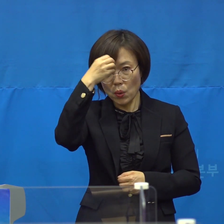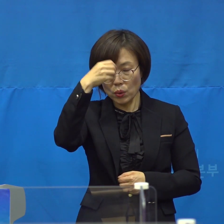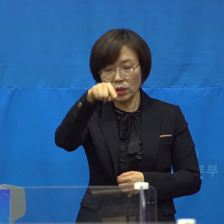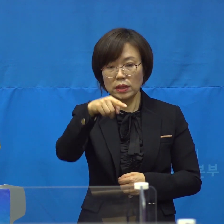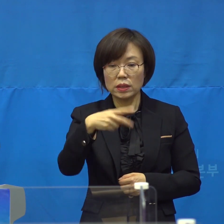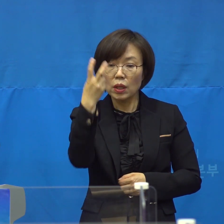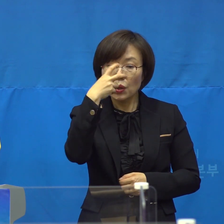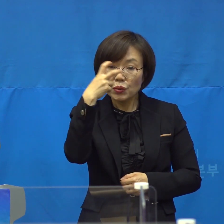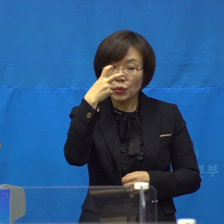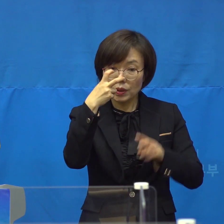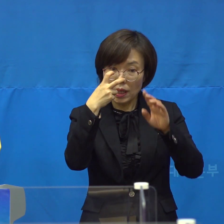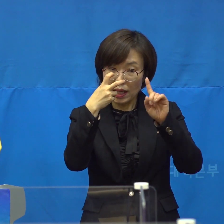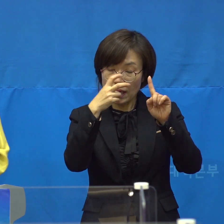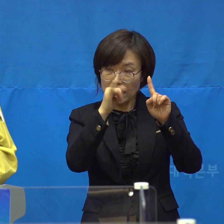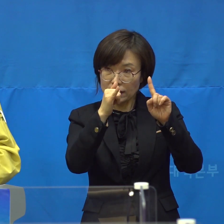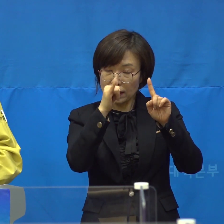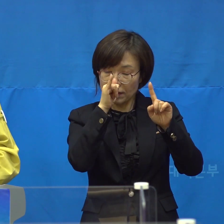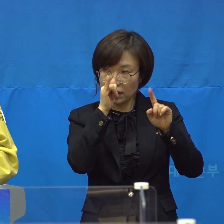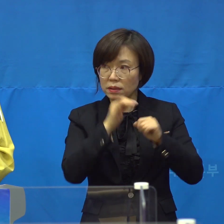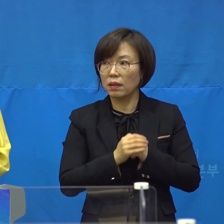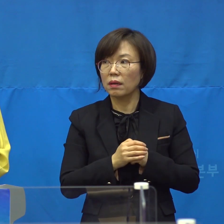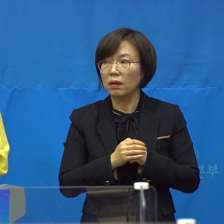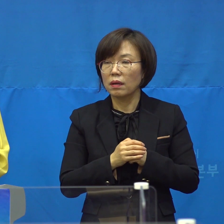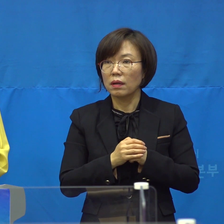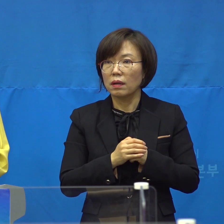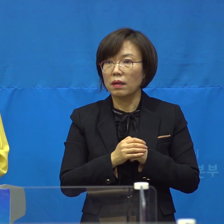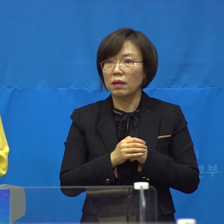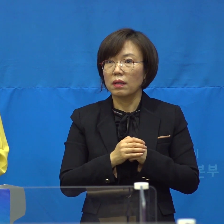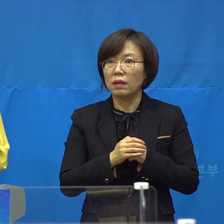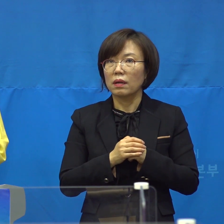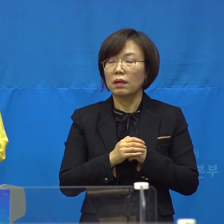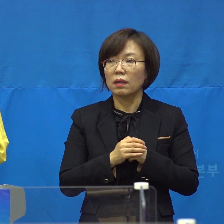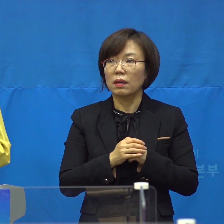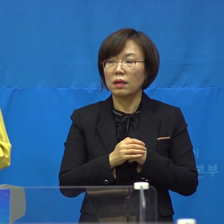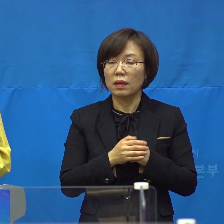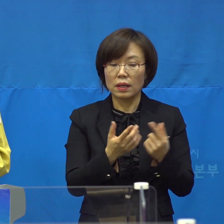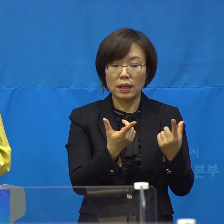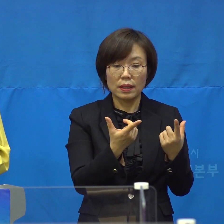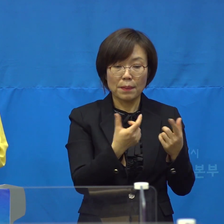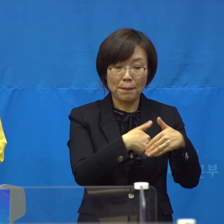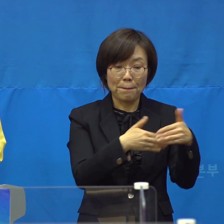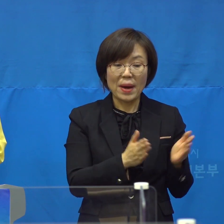지금 역학조사관이 지금 한 분 그 계시는데 그